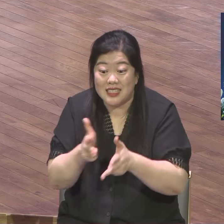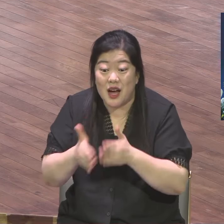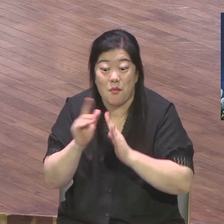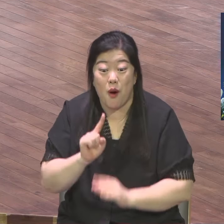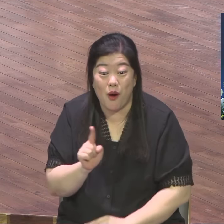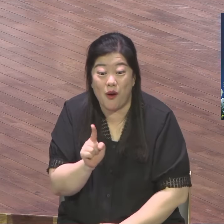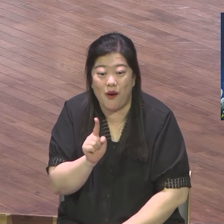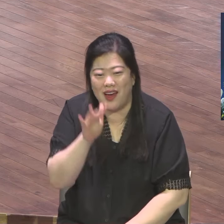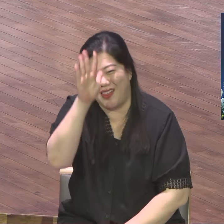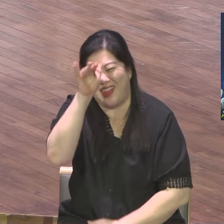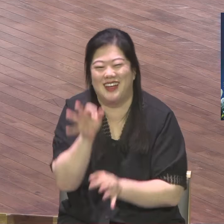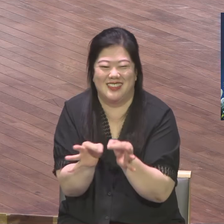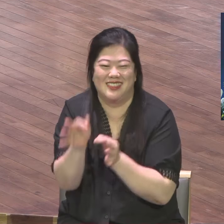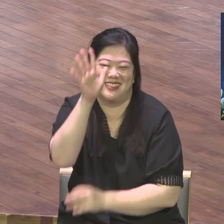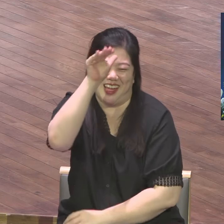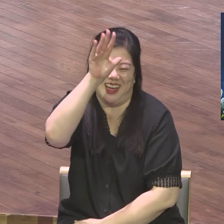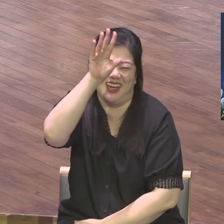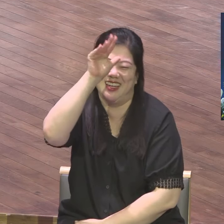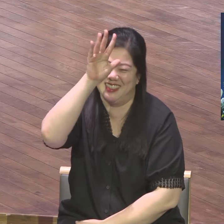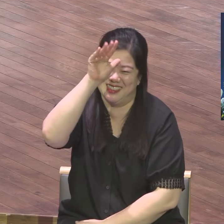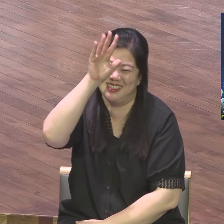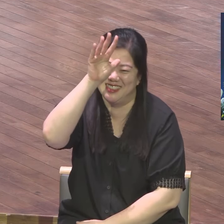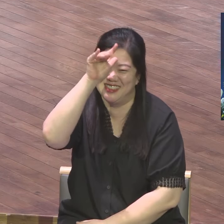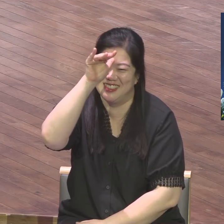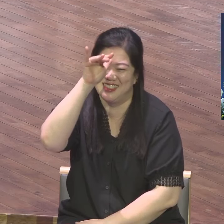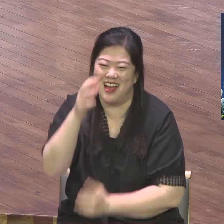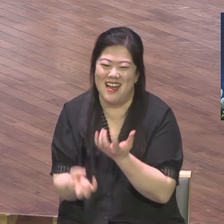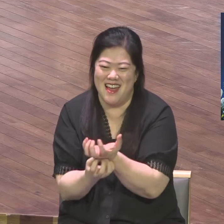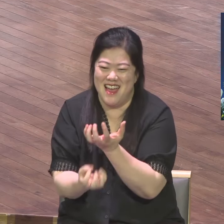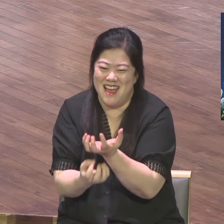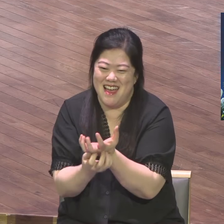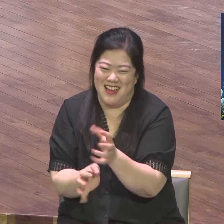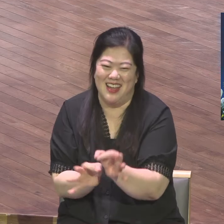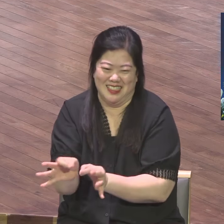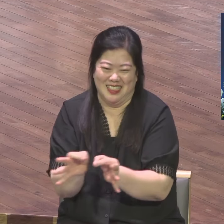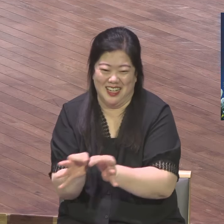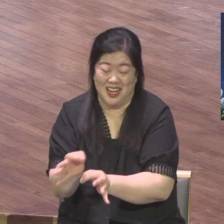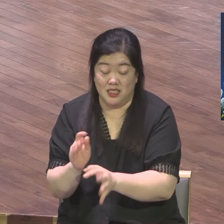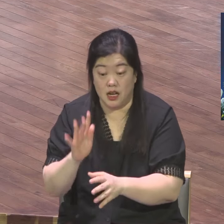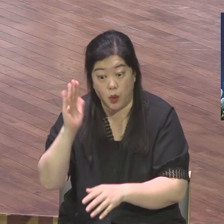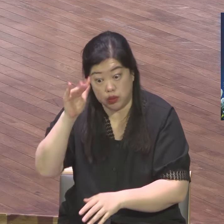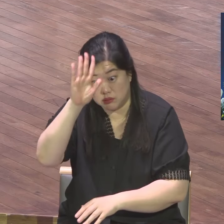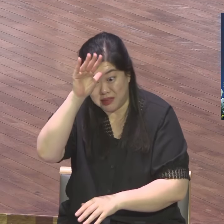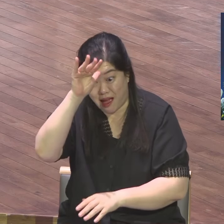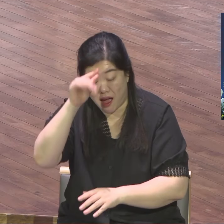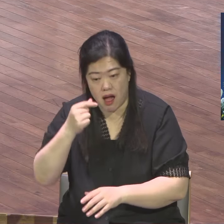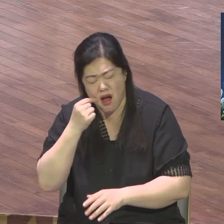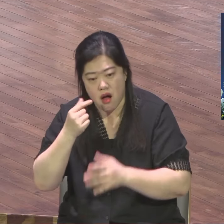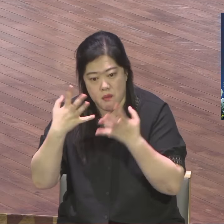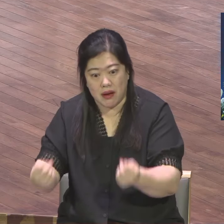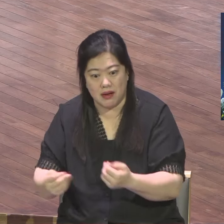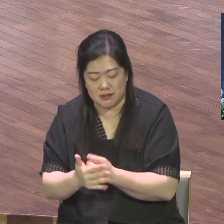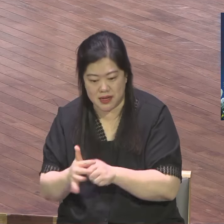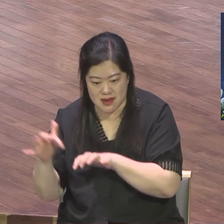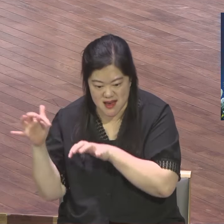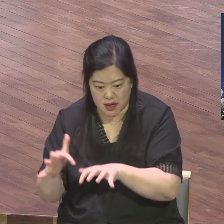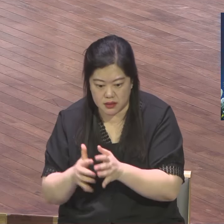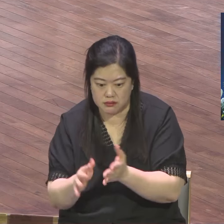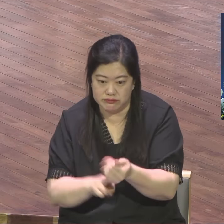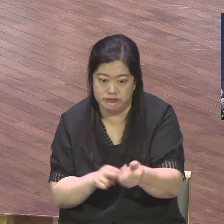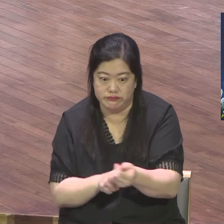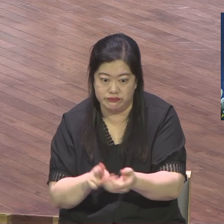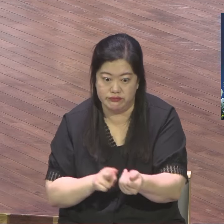문 닫죠 뭐 그런 식으로 하면 돼요. 알지도 못한 거 아니야 하면 그 99% 다 망해.